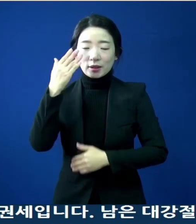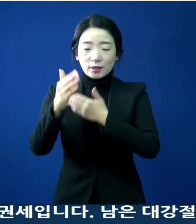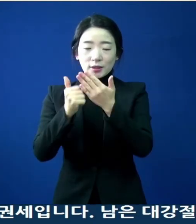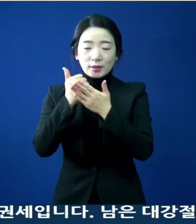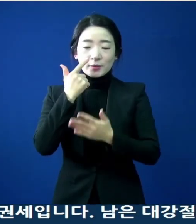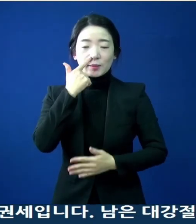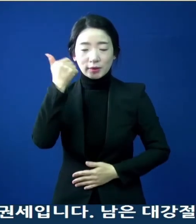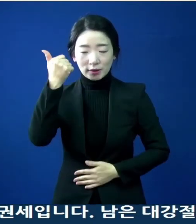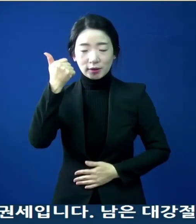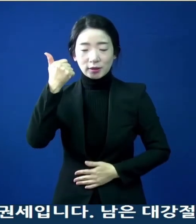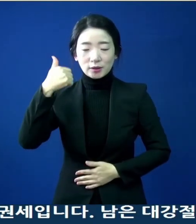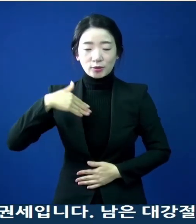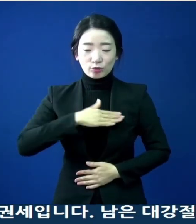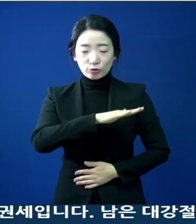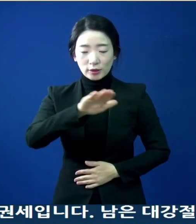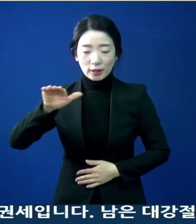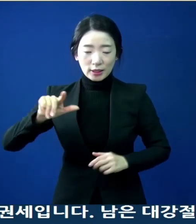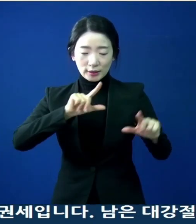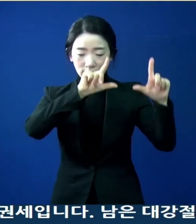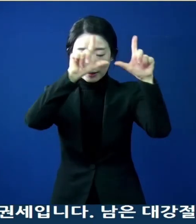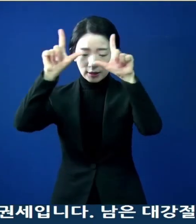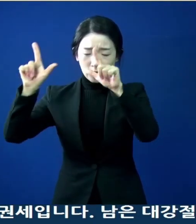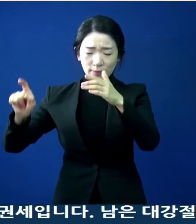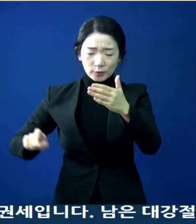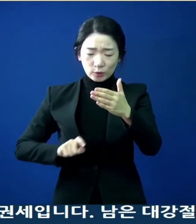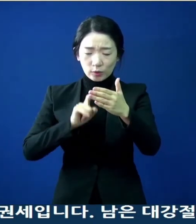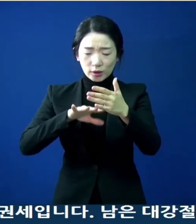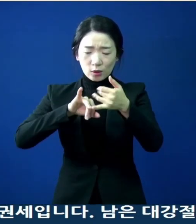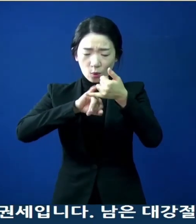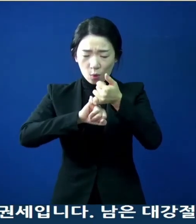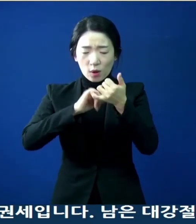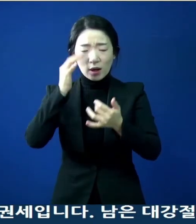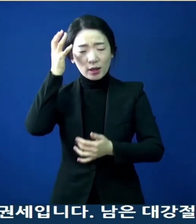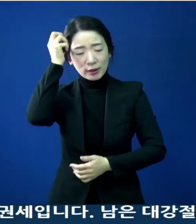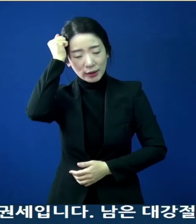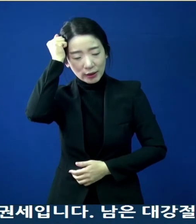말씀이 우리 삶 속에 꼭 기억나는 말씀 될 수 있도록